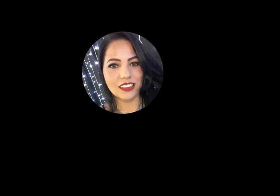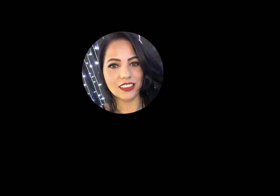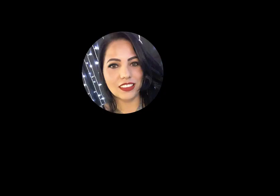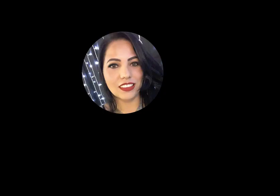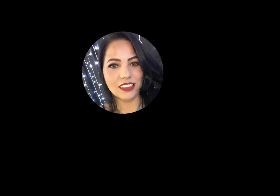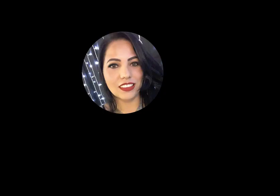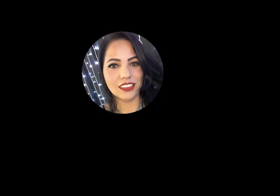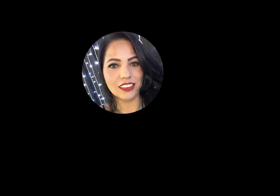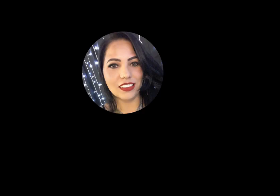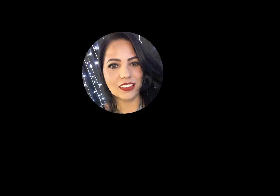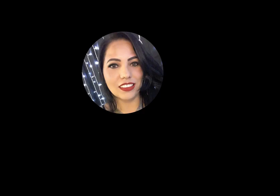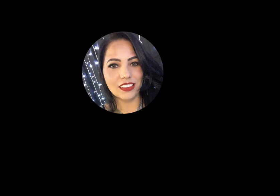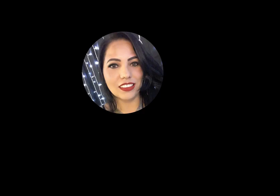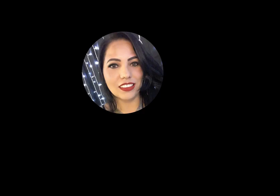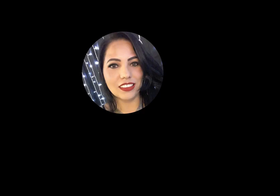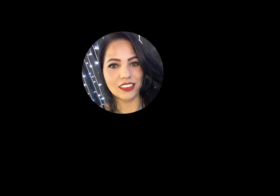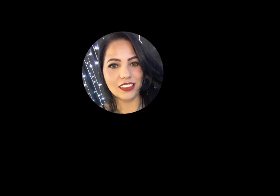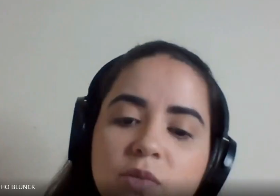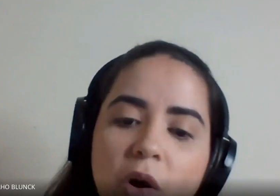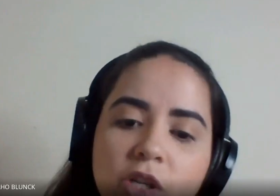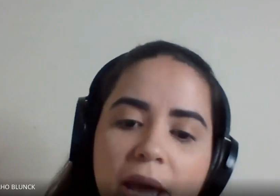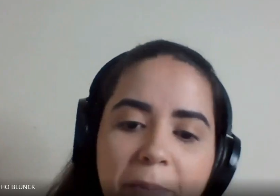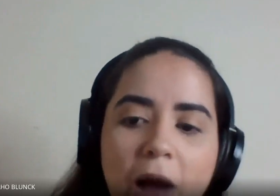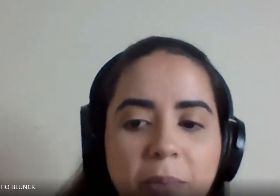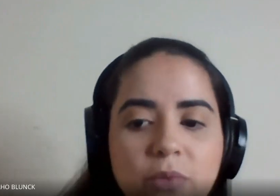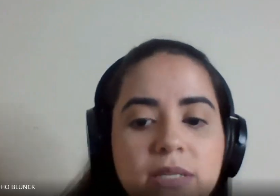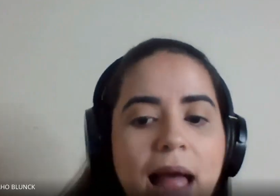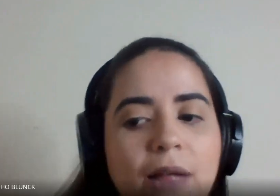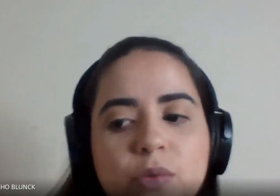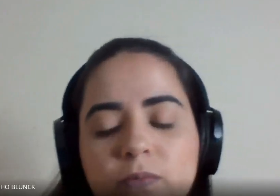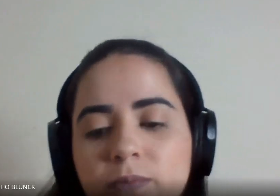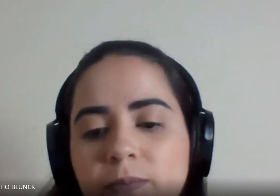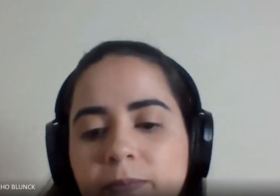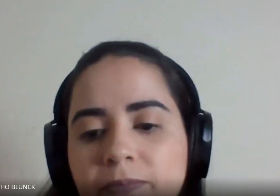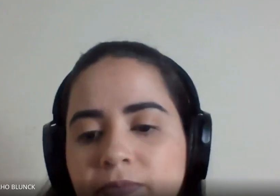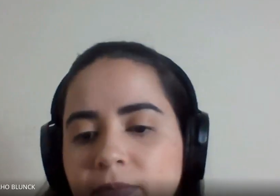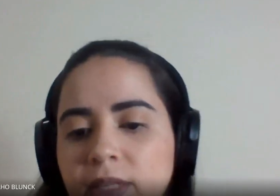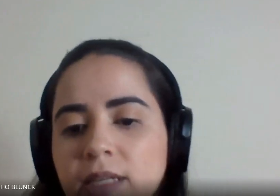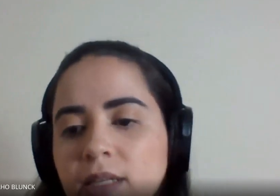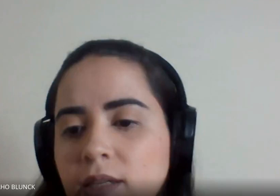municipal. E aí ela vem nesse transporte que é pago pelo Estado.